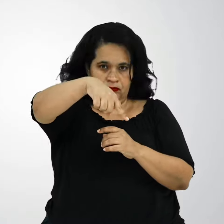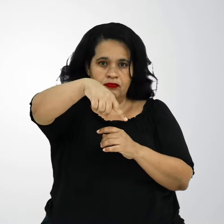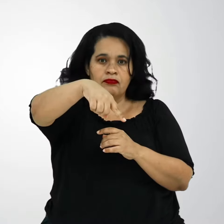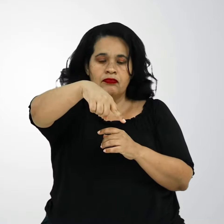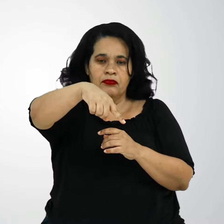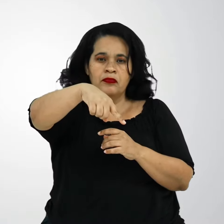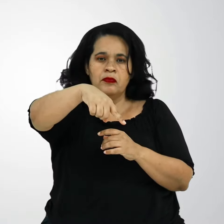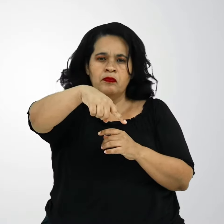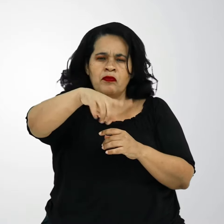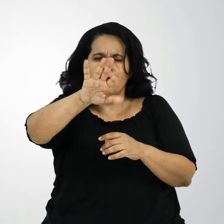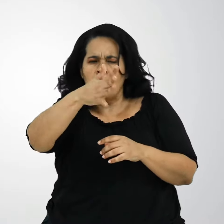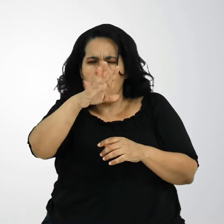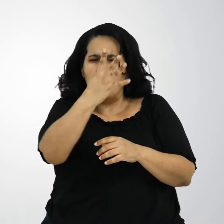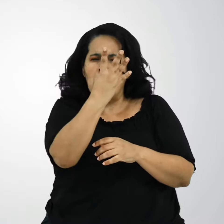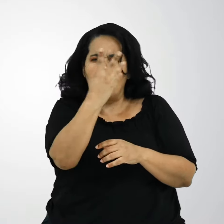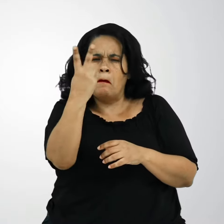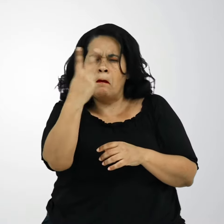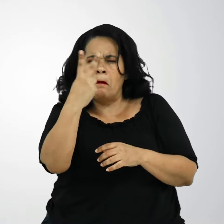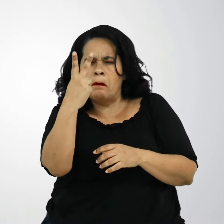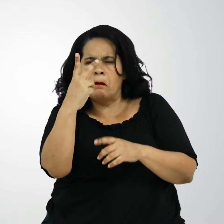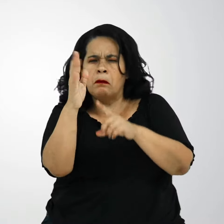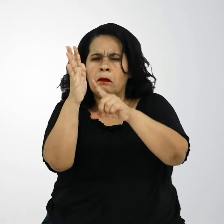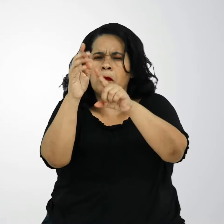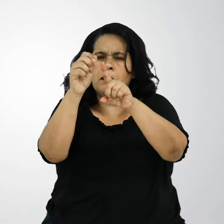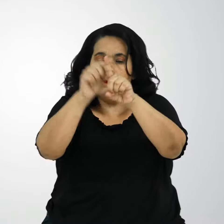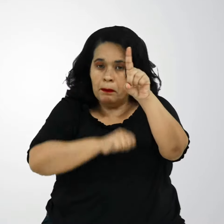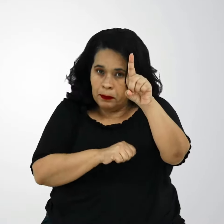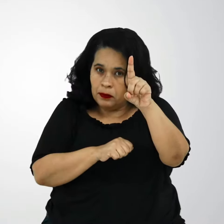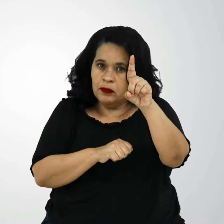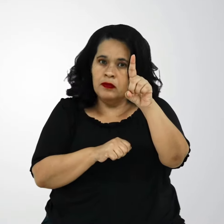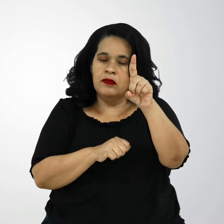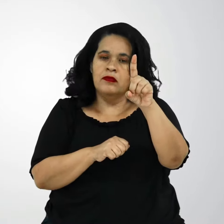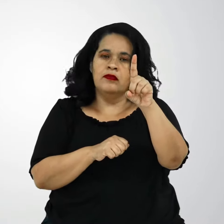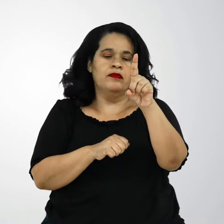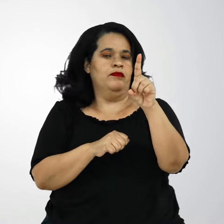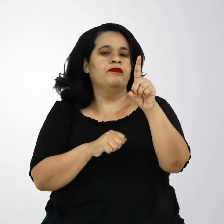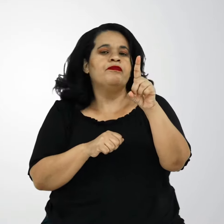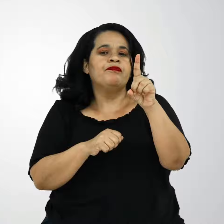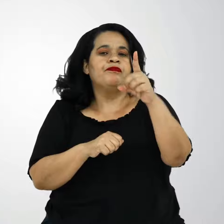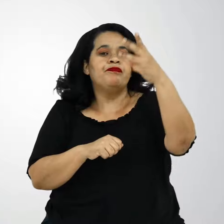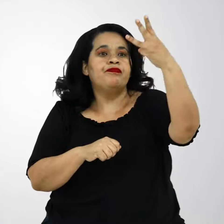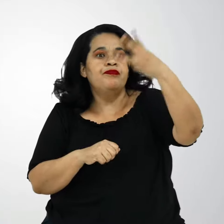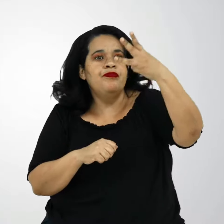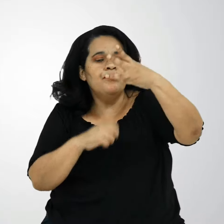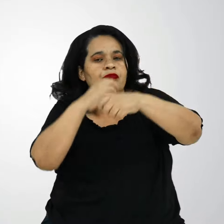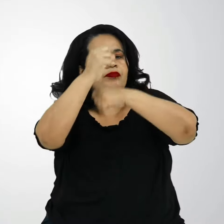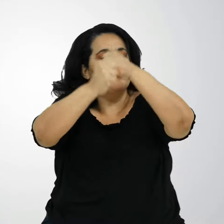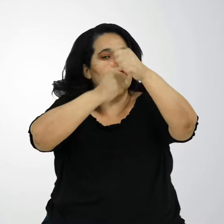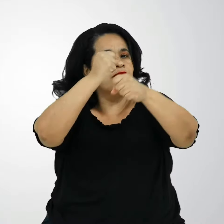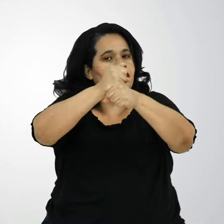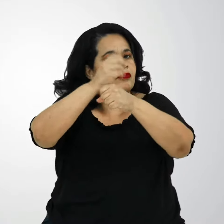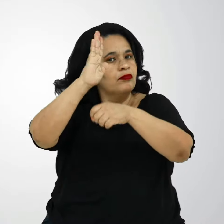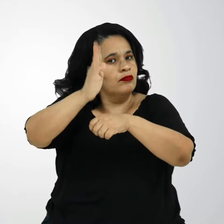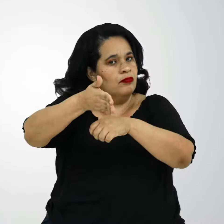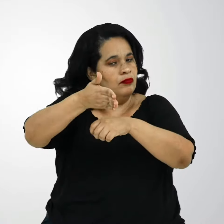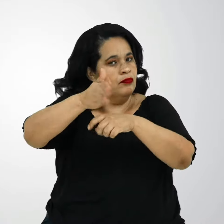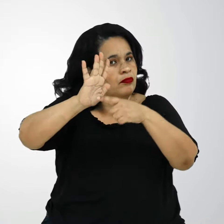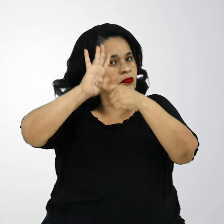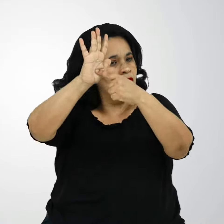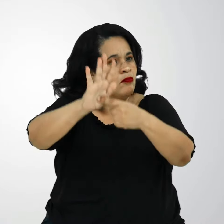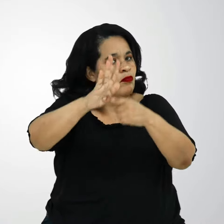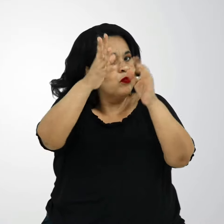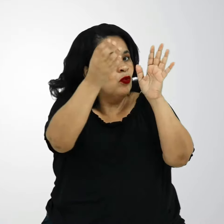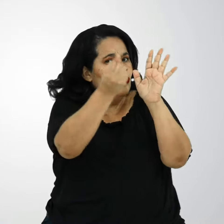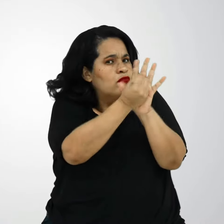nós temos aí 42 meses. É o chamado período da igreja. Esses 3 anos e meio é simbólico e o tempo que